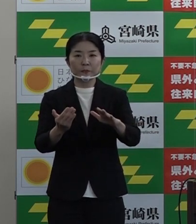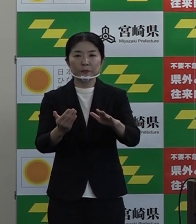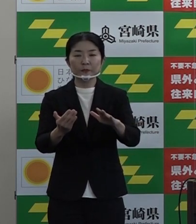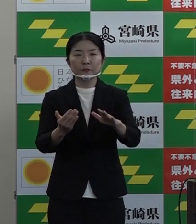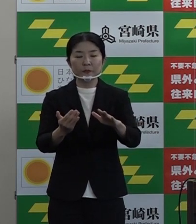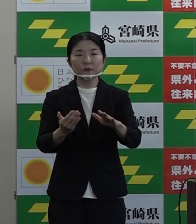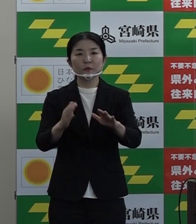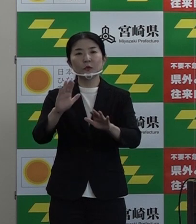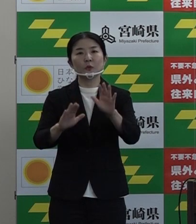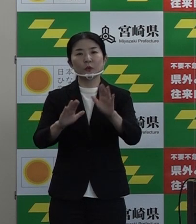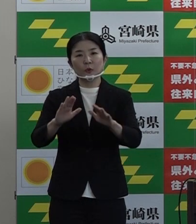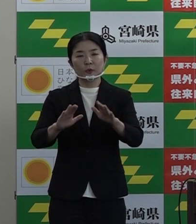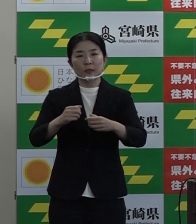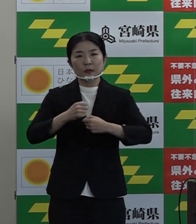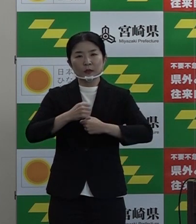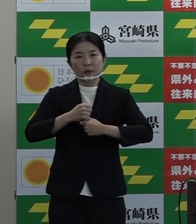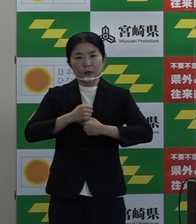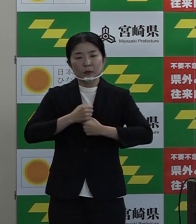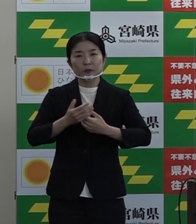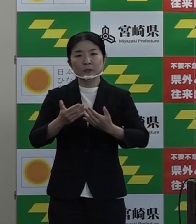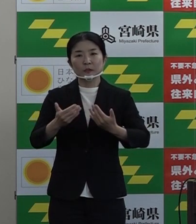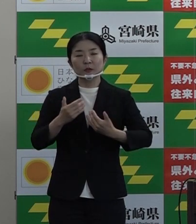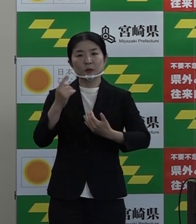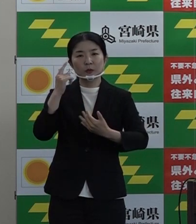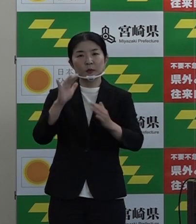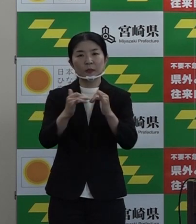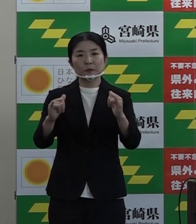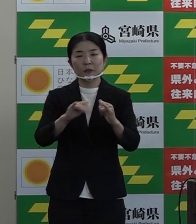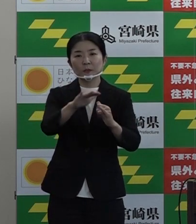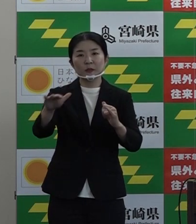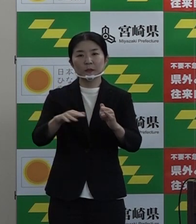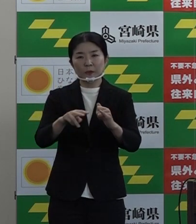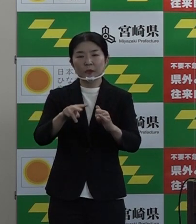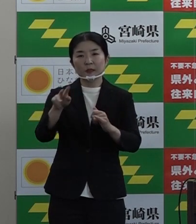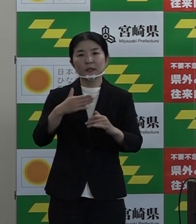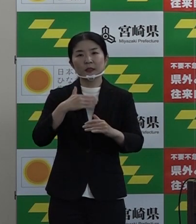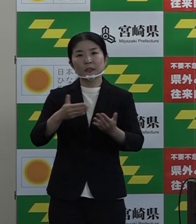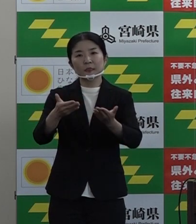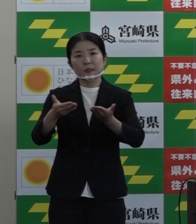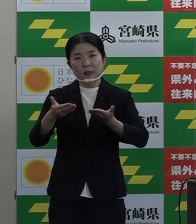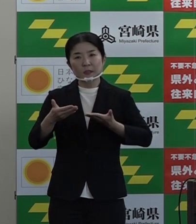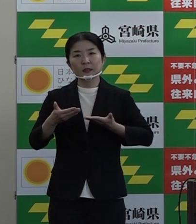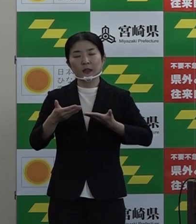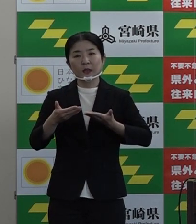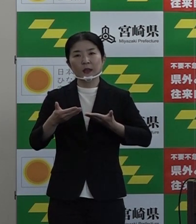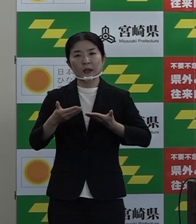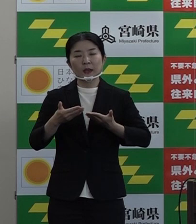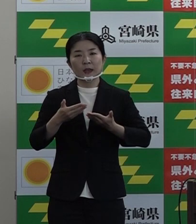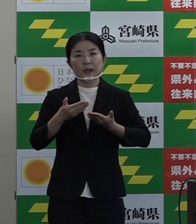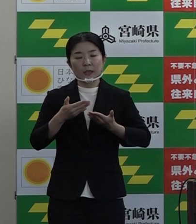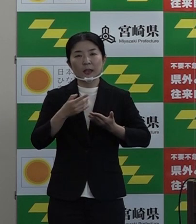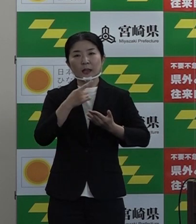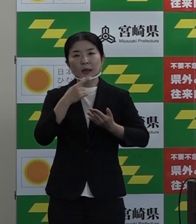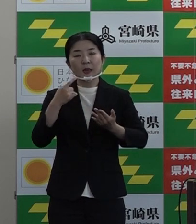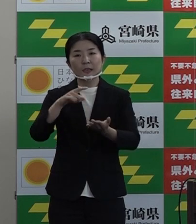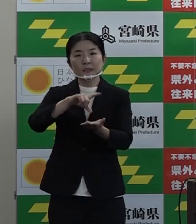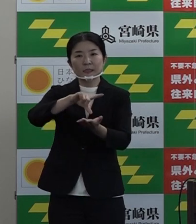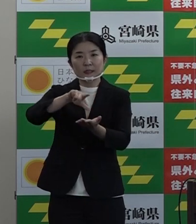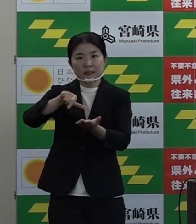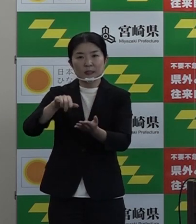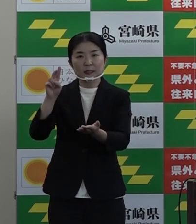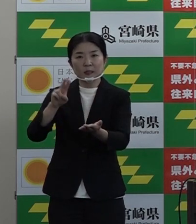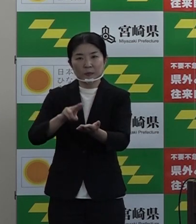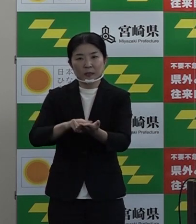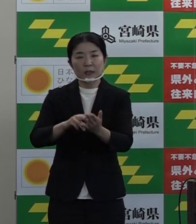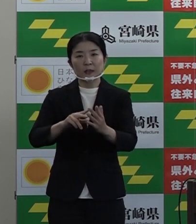強い危機感を持っているところであります。県民の皆様にはそこを理解をいただいてですね、赤県域に指定をしたこ